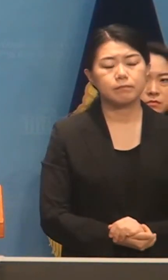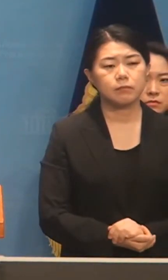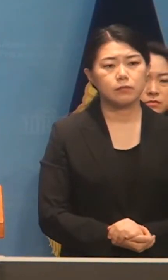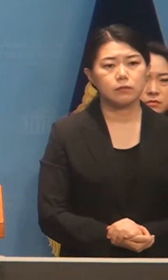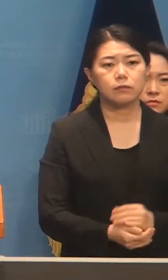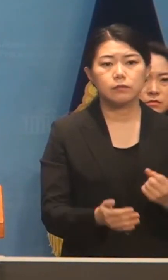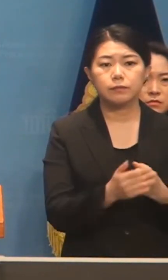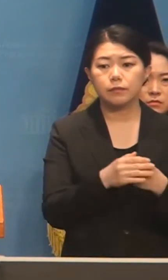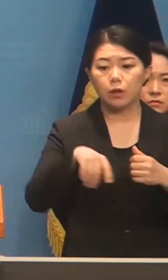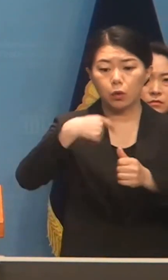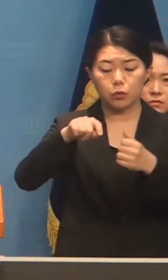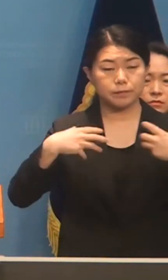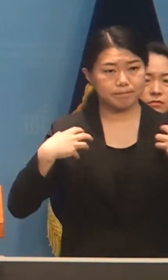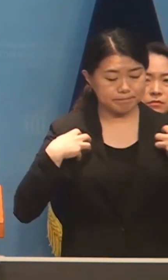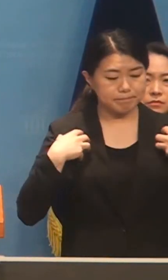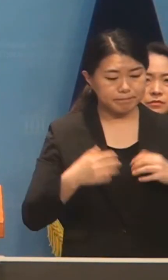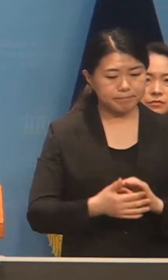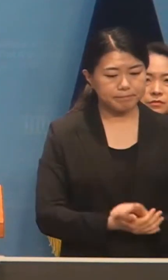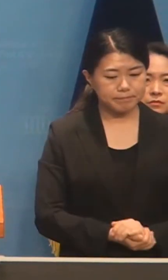그래서 교육당국에서는